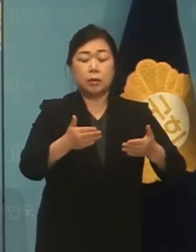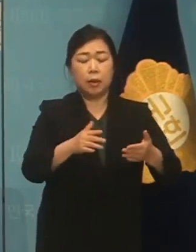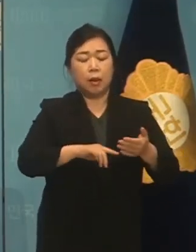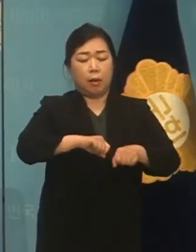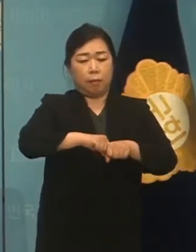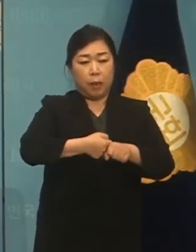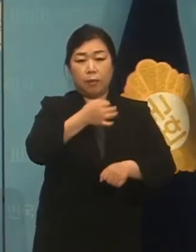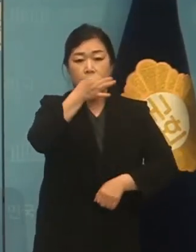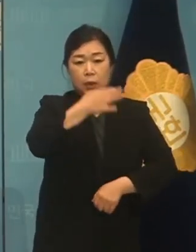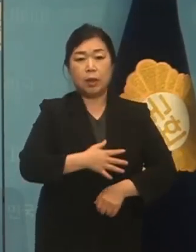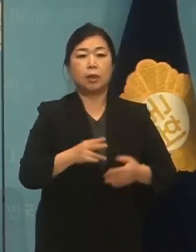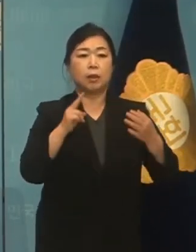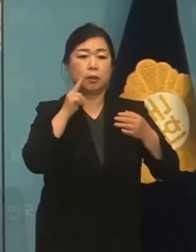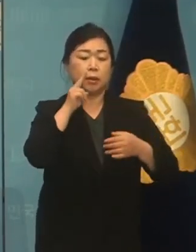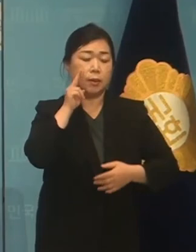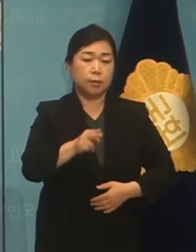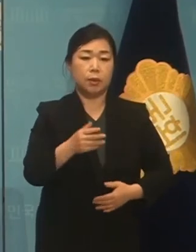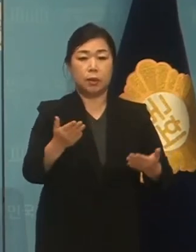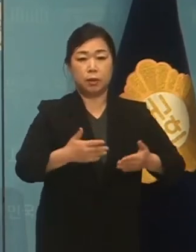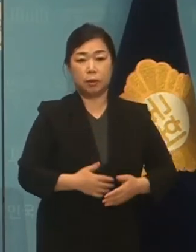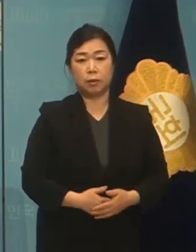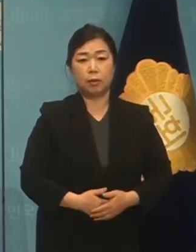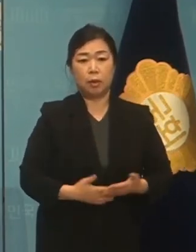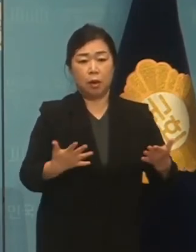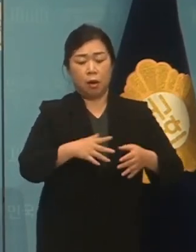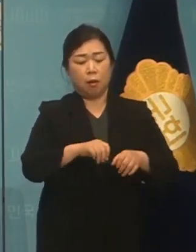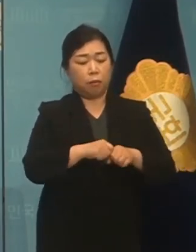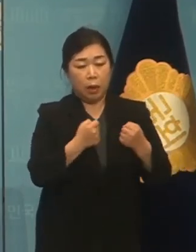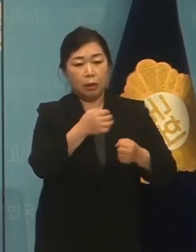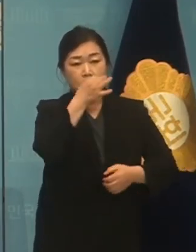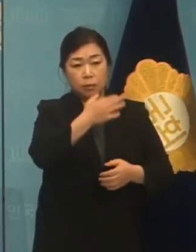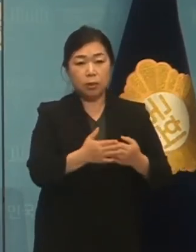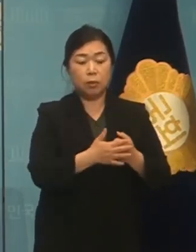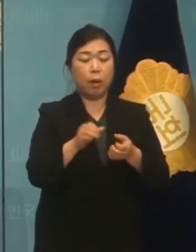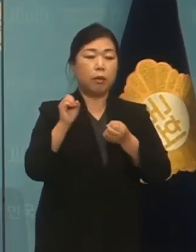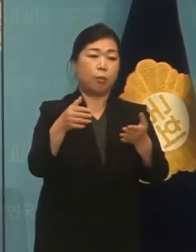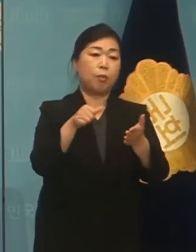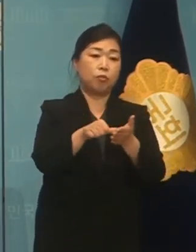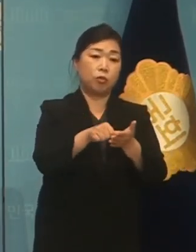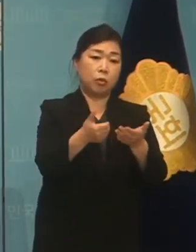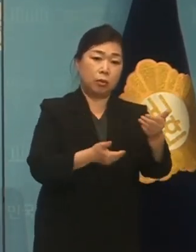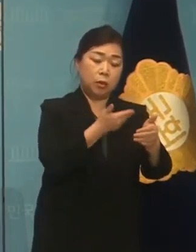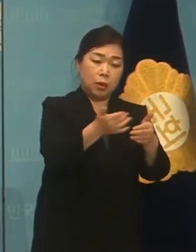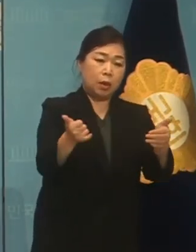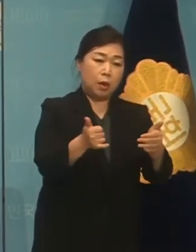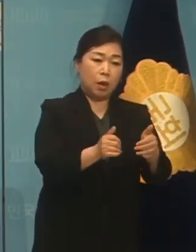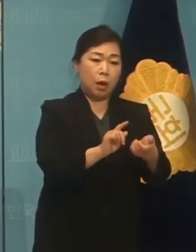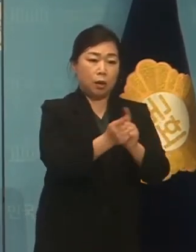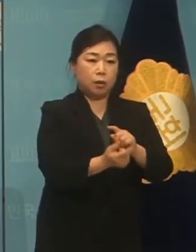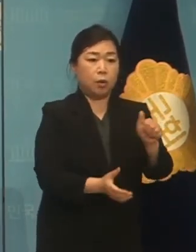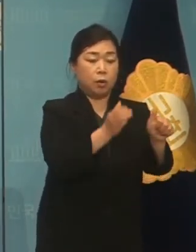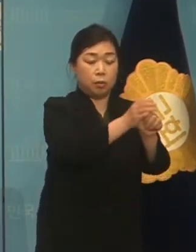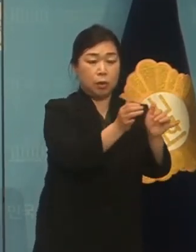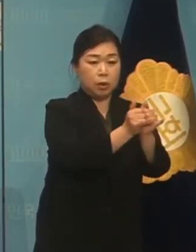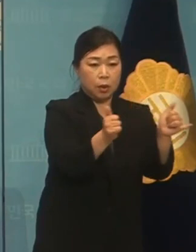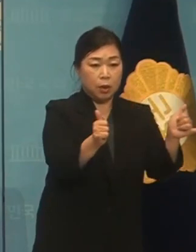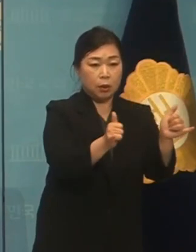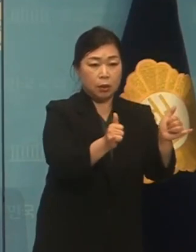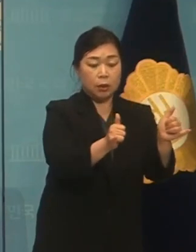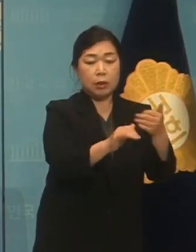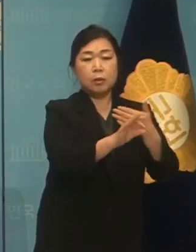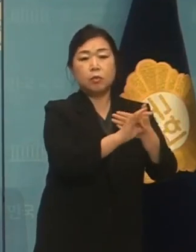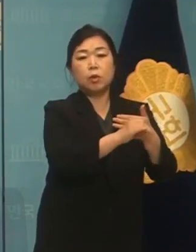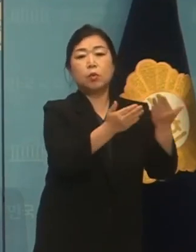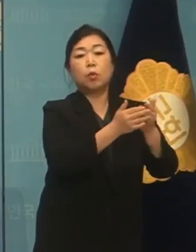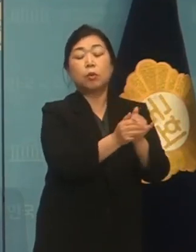왔습니다. 고된 노동 탓에 그 일은 택배 물류사가 하청 업체를 통해 고용한 일용직 노동자들의